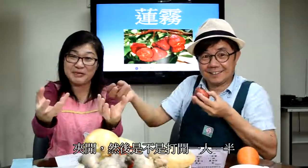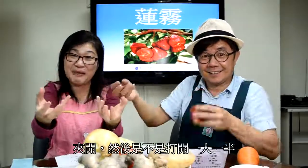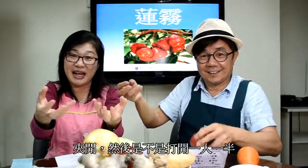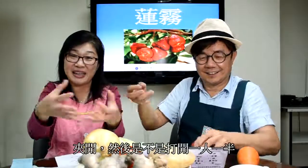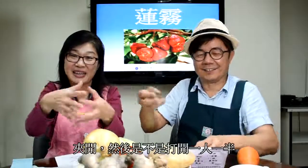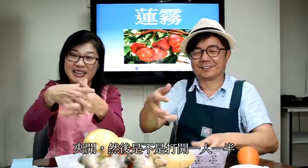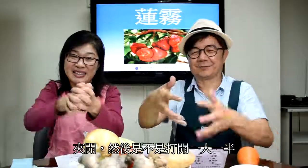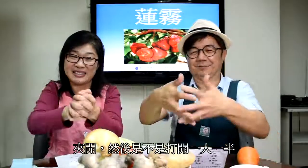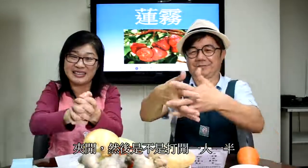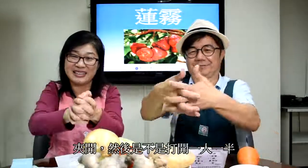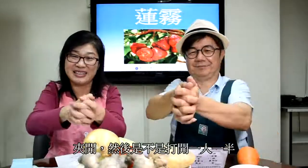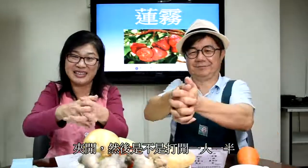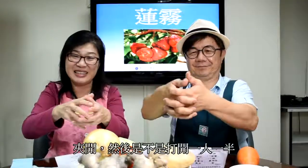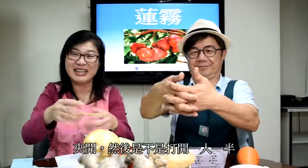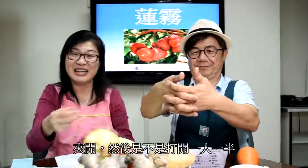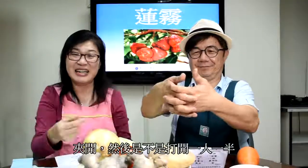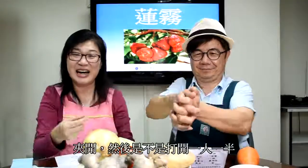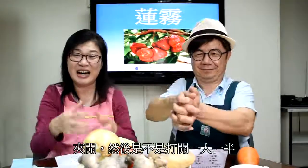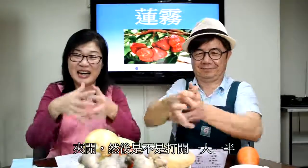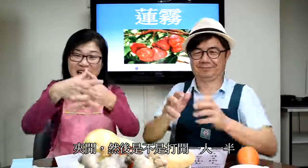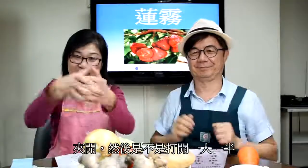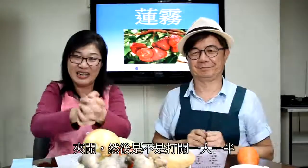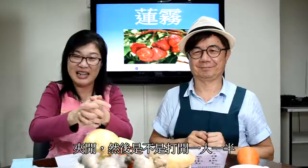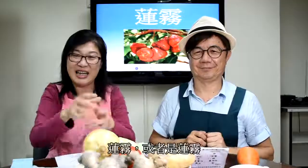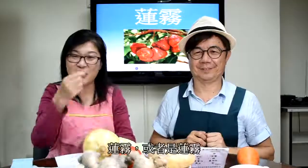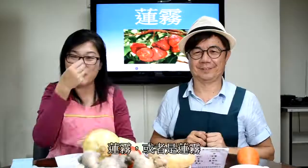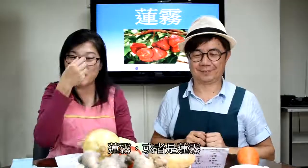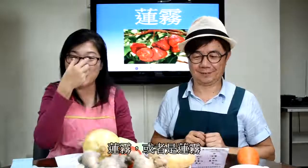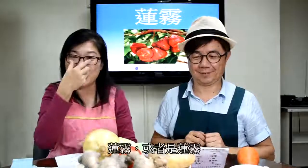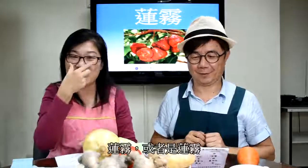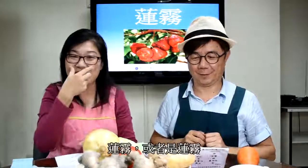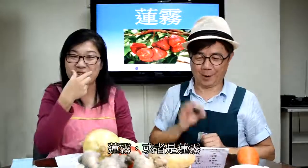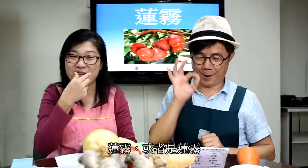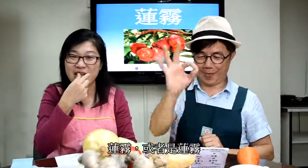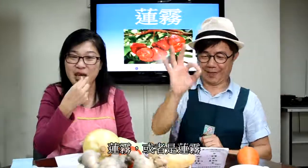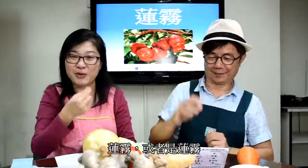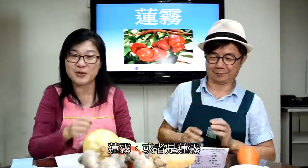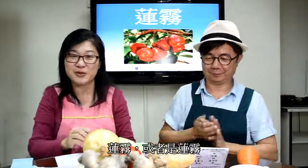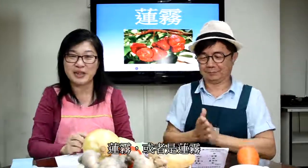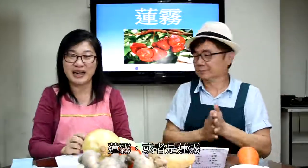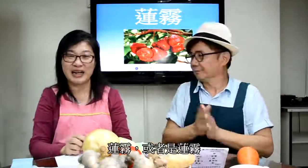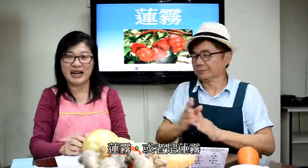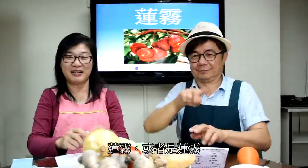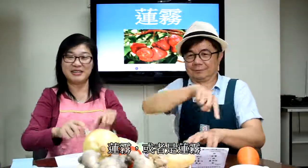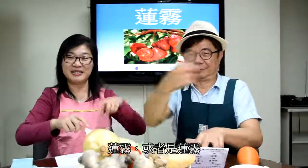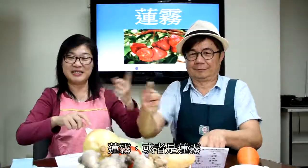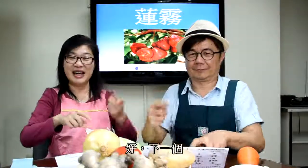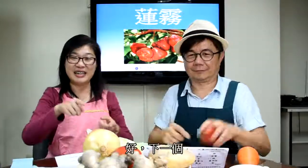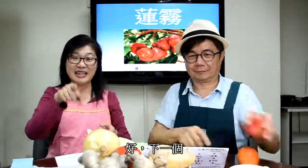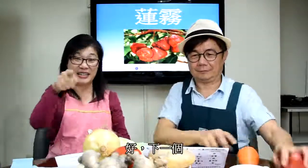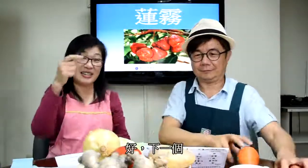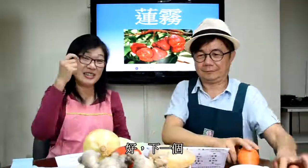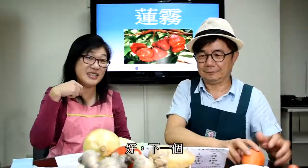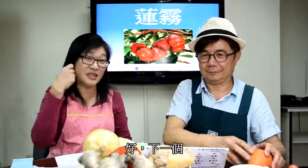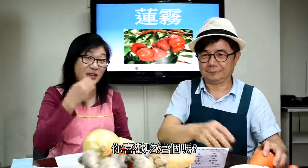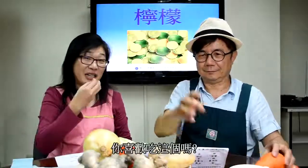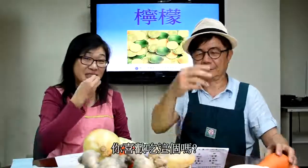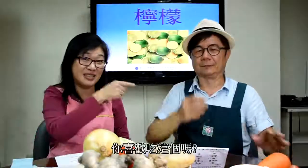半？好，莲雾或者是莲雾。好，下一个，你喜欢吃这个